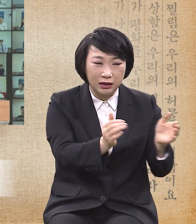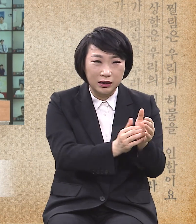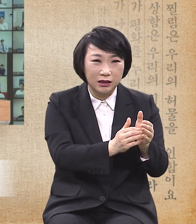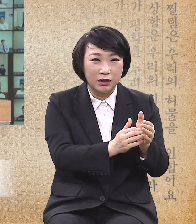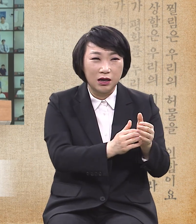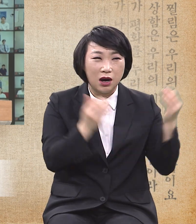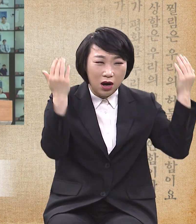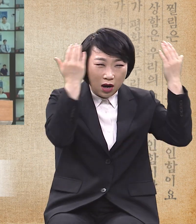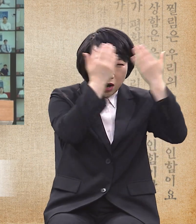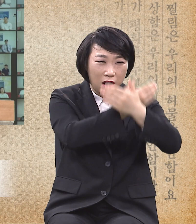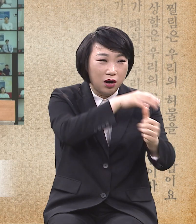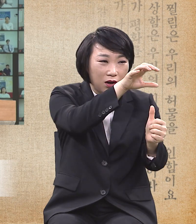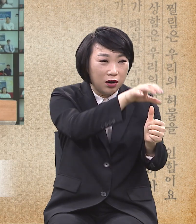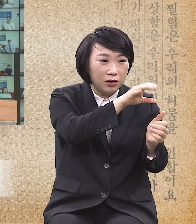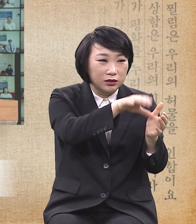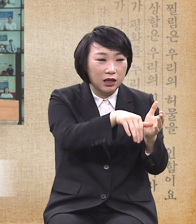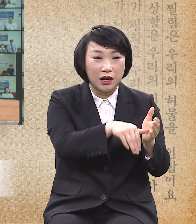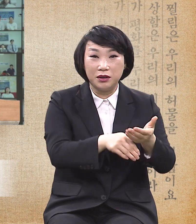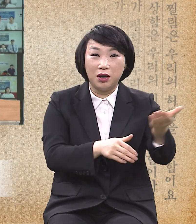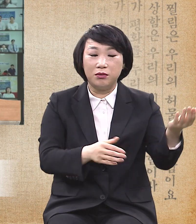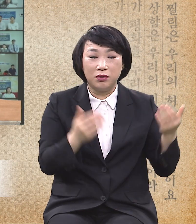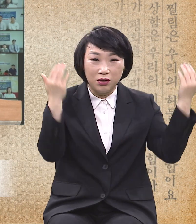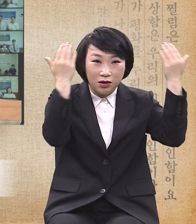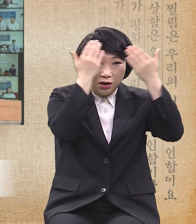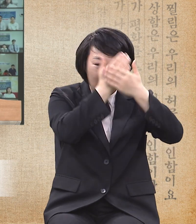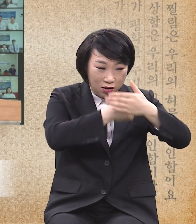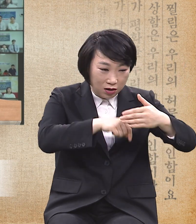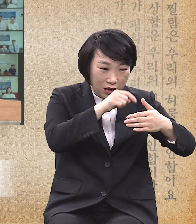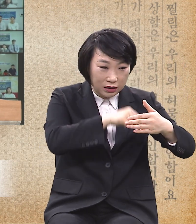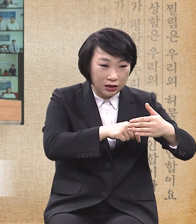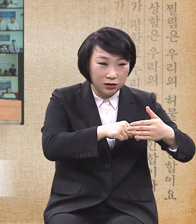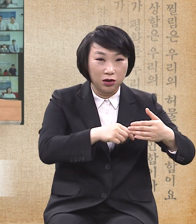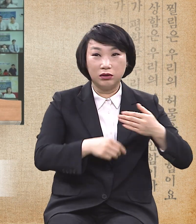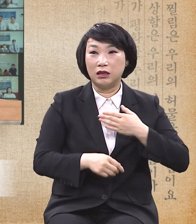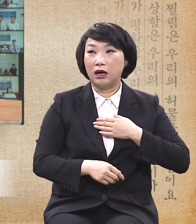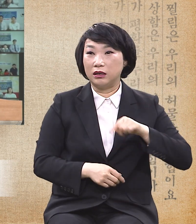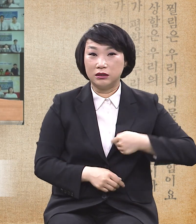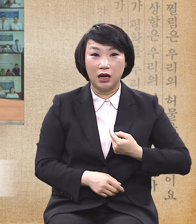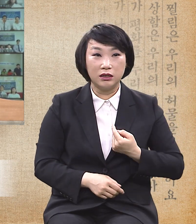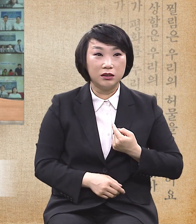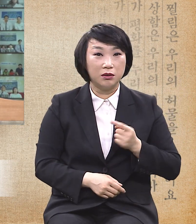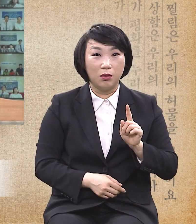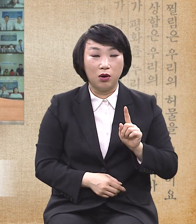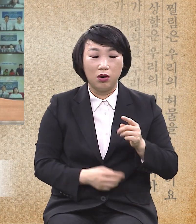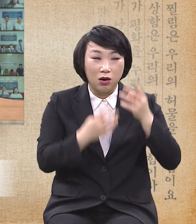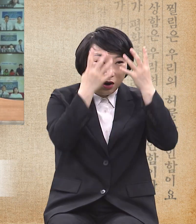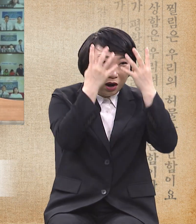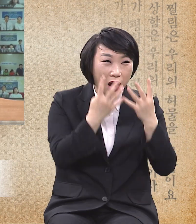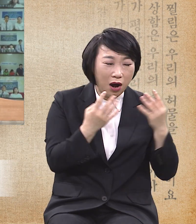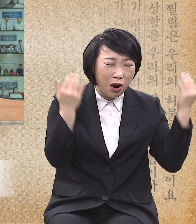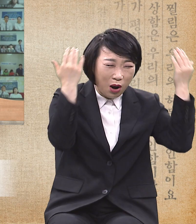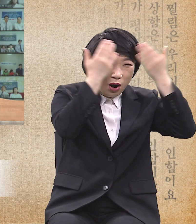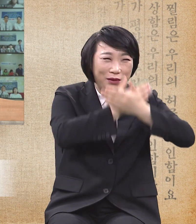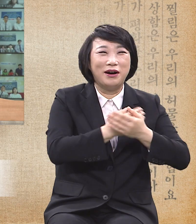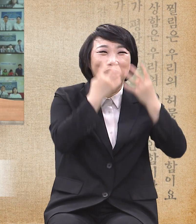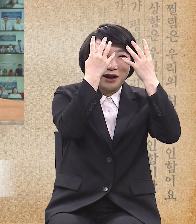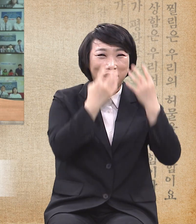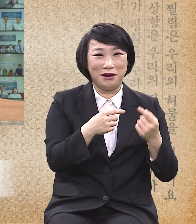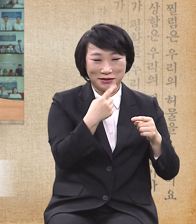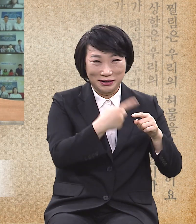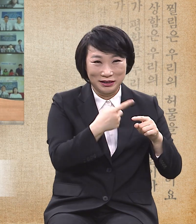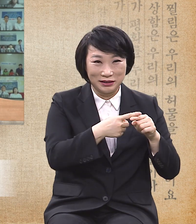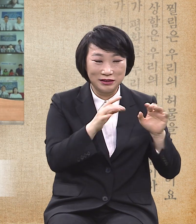흑암에 결박당할 때 흑암 안에서 자기 자신이 그냥 감옥에서 흑암이라는